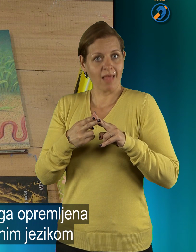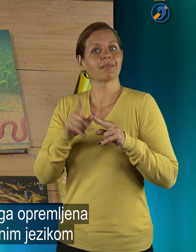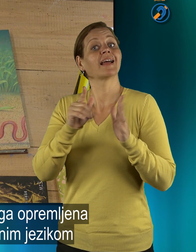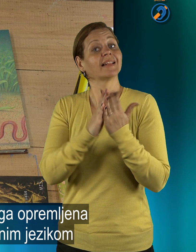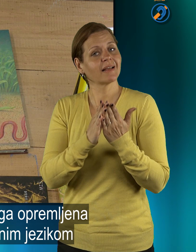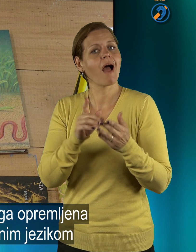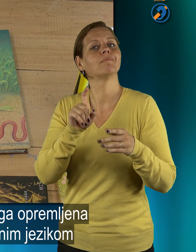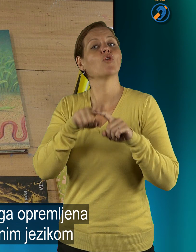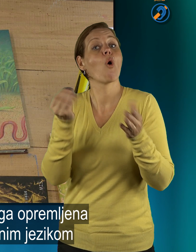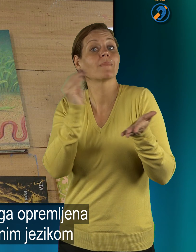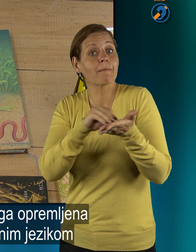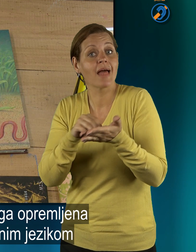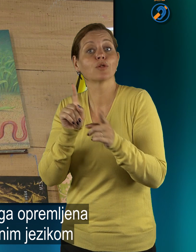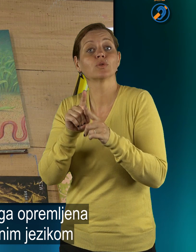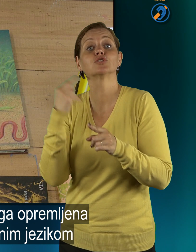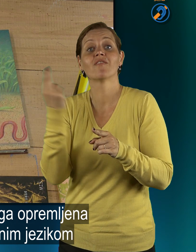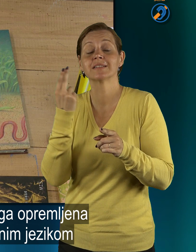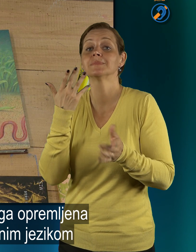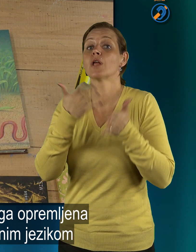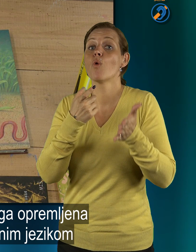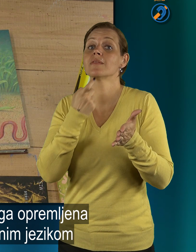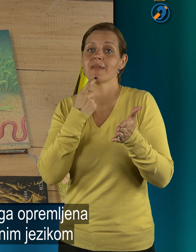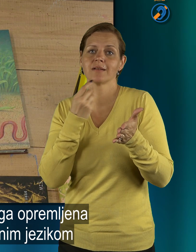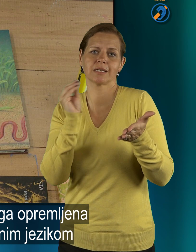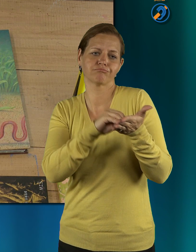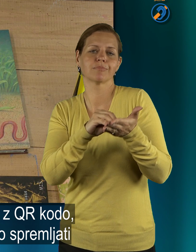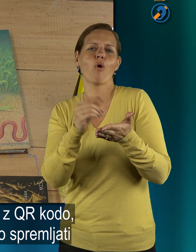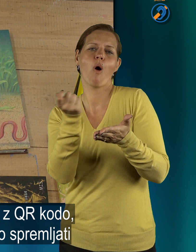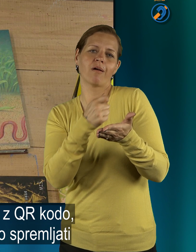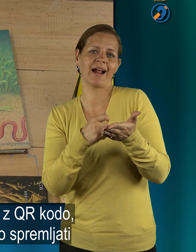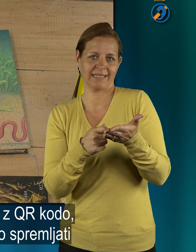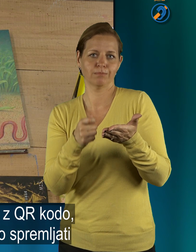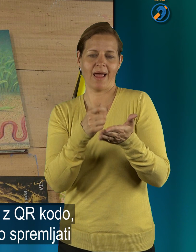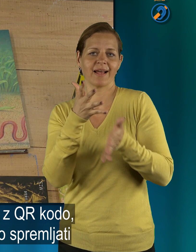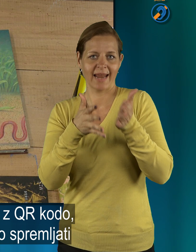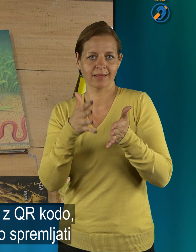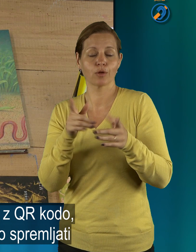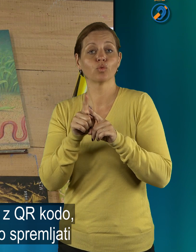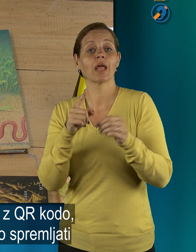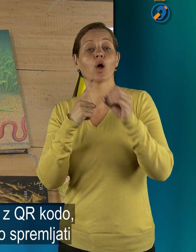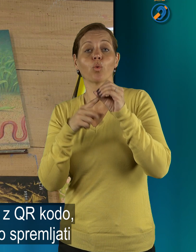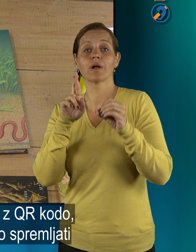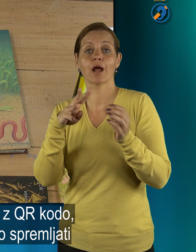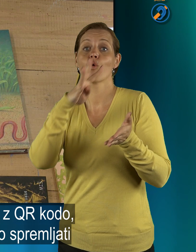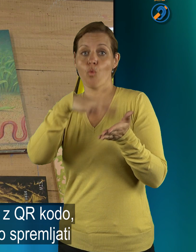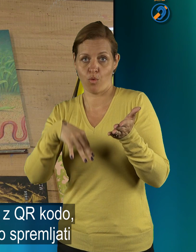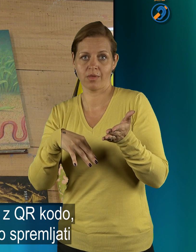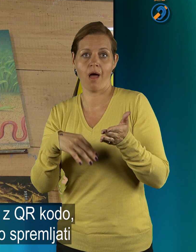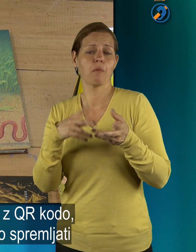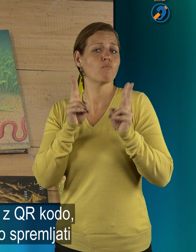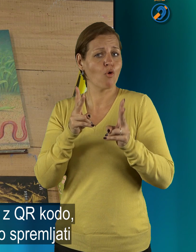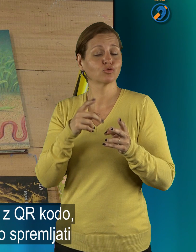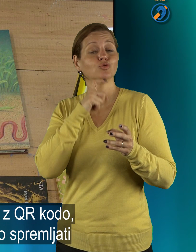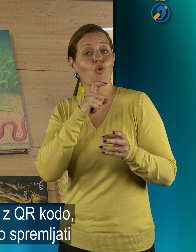S tem namenom je knjiga opremljena s slovenskim znakovnim jezikom v obliki risb kreten in s QR kodo, kjer je možno zgodbo